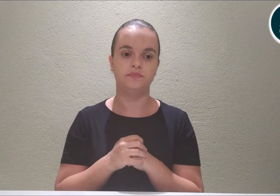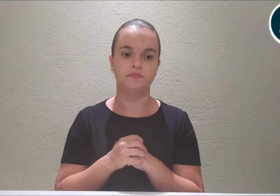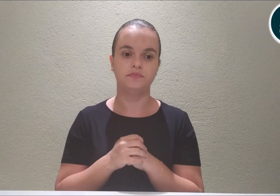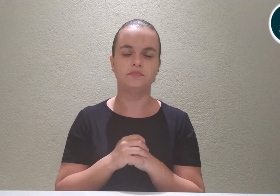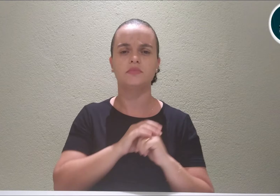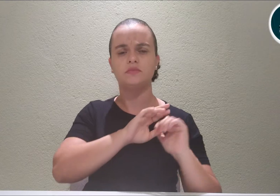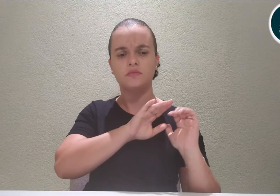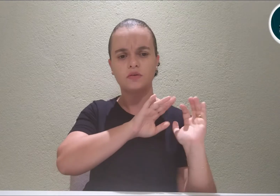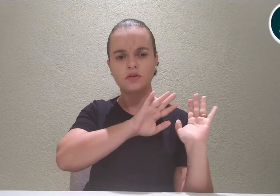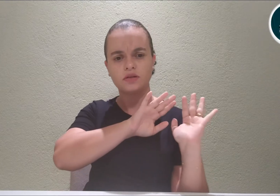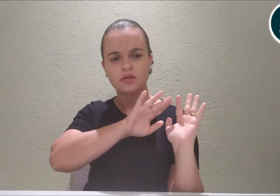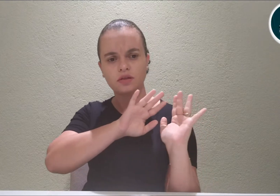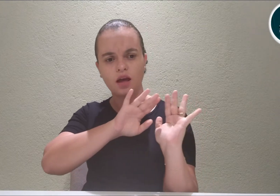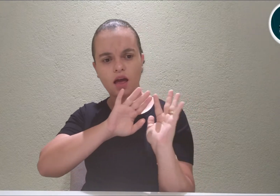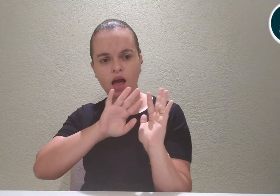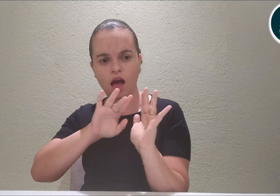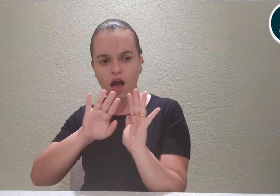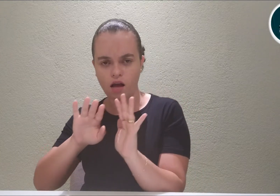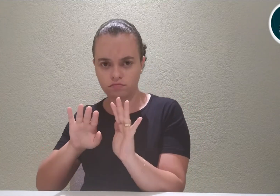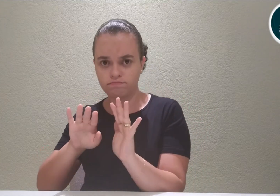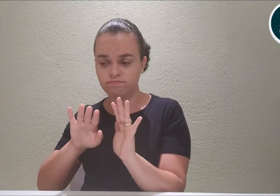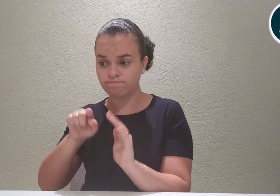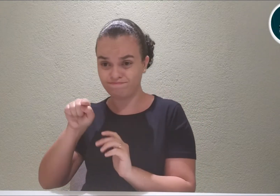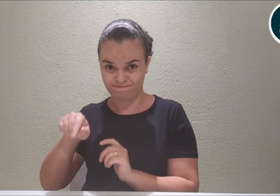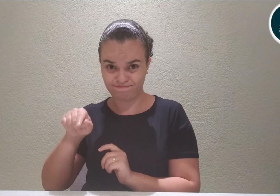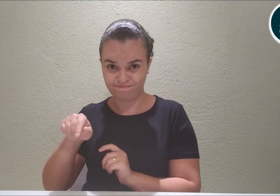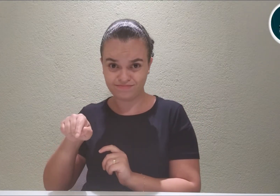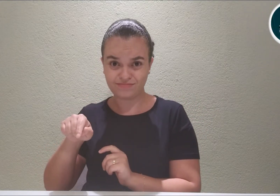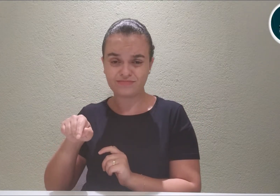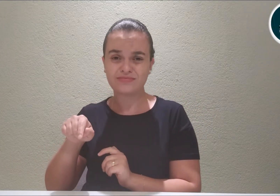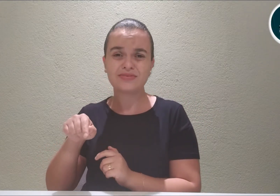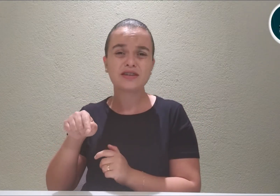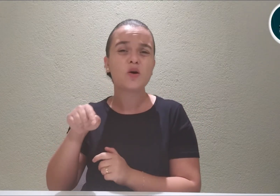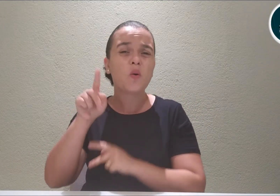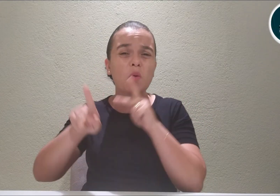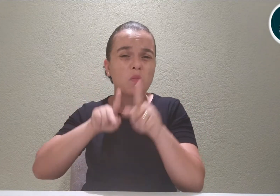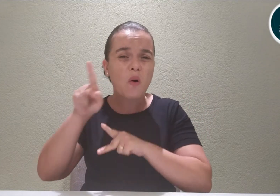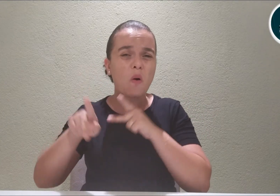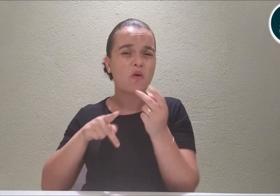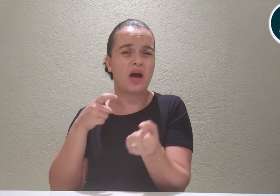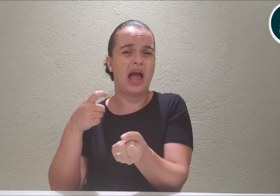E chegando no deserto, o povo ficou muito irritado,